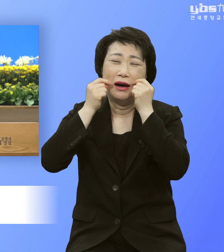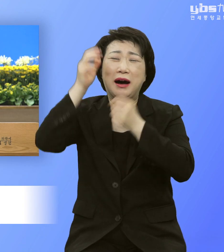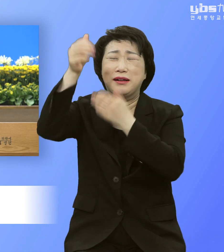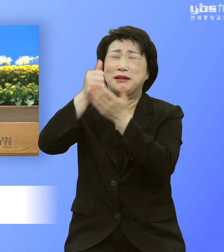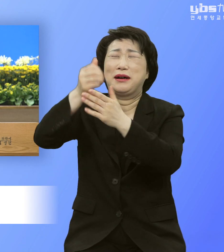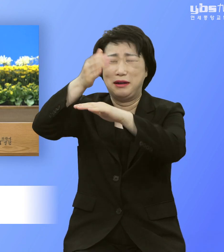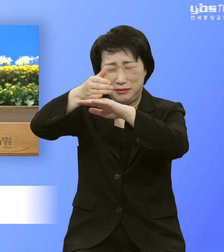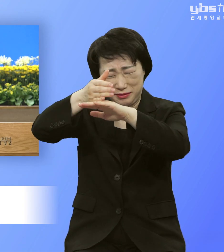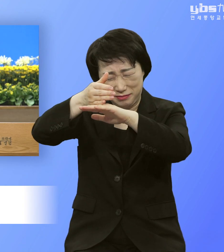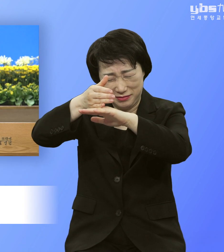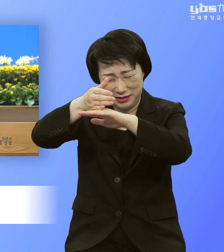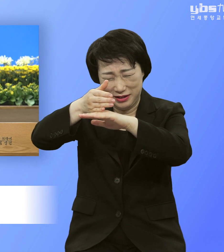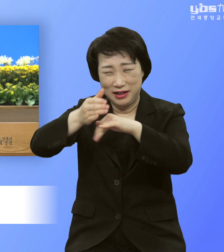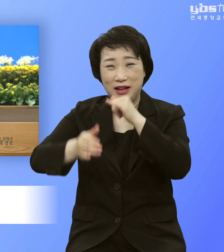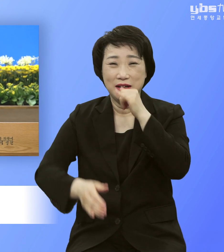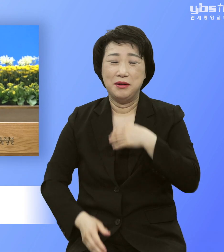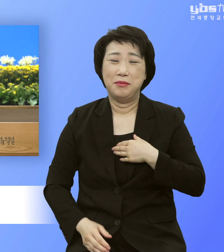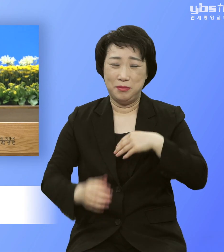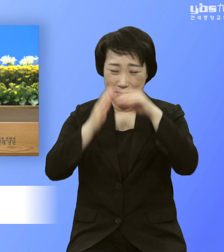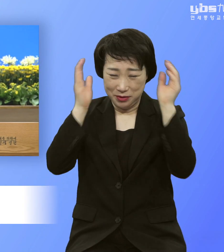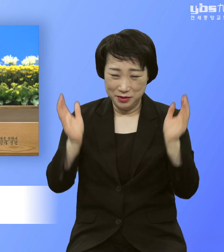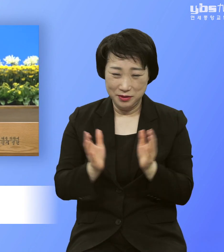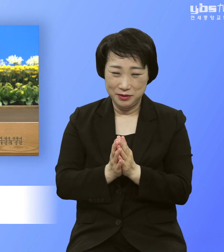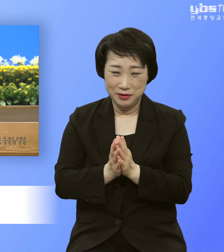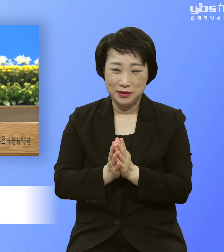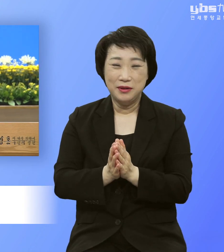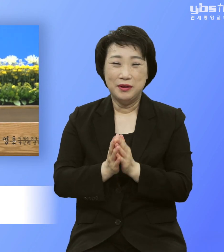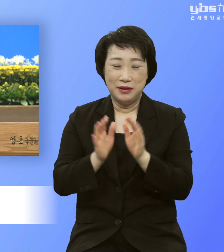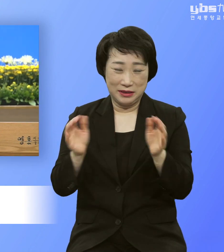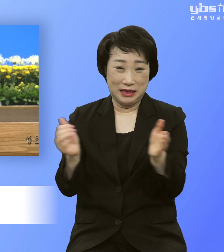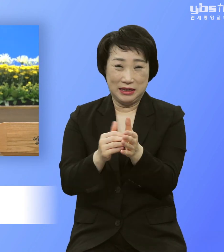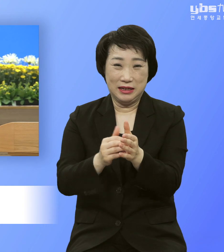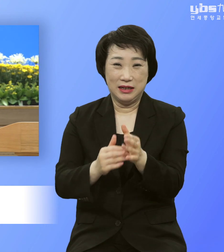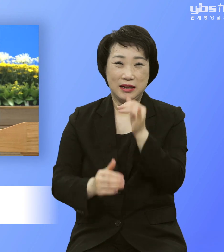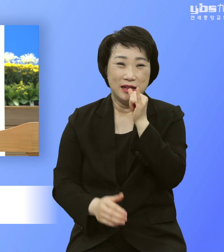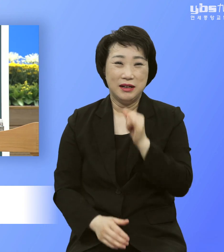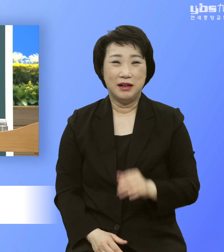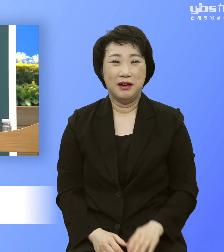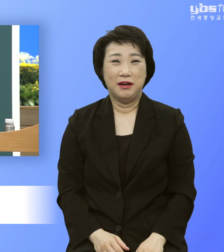감사합니다. 전부 이제 내려왔을 때